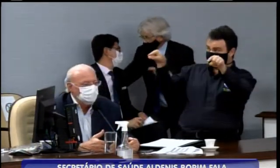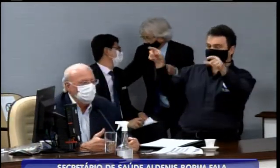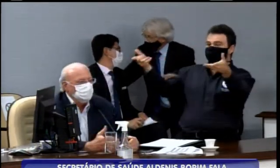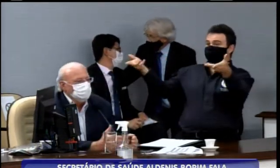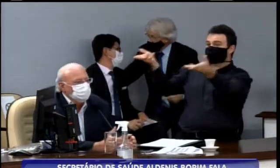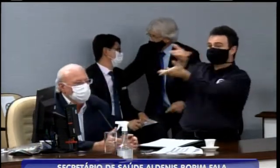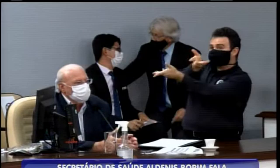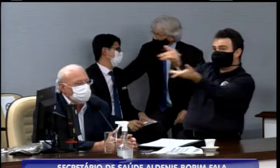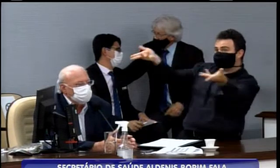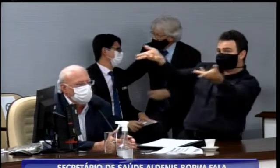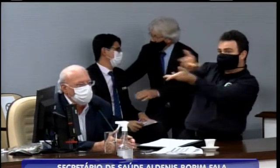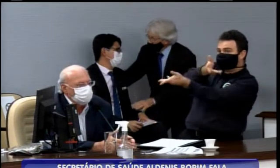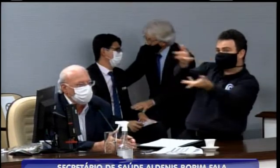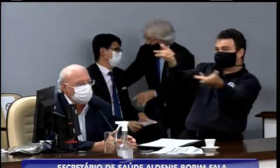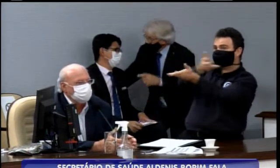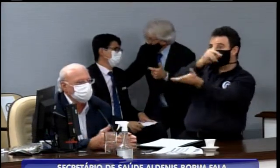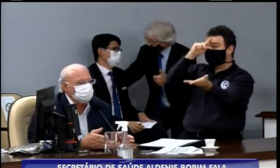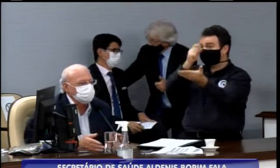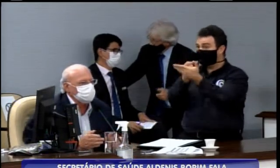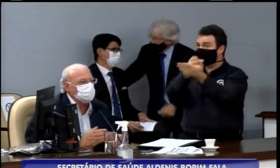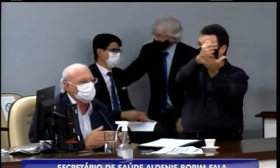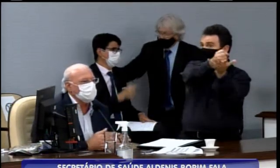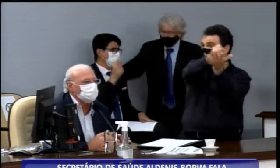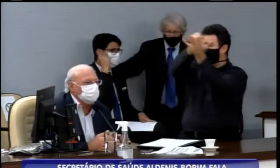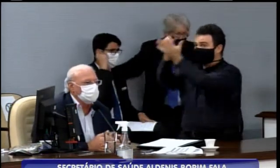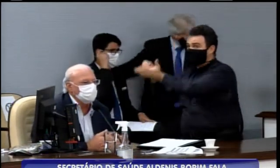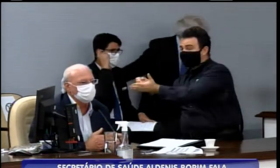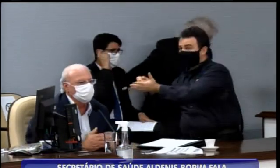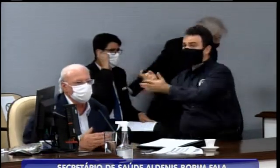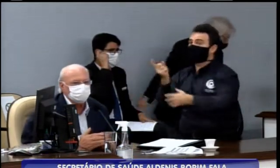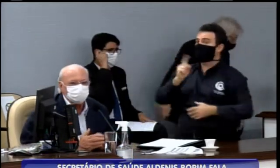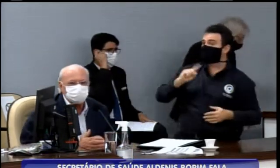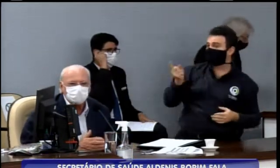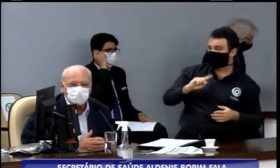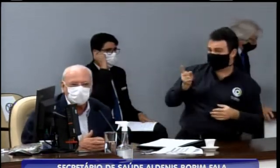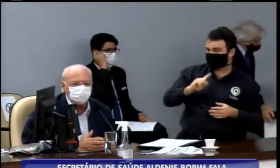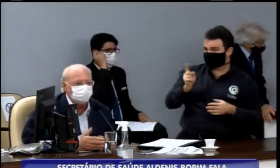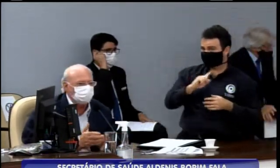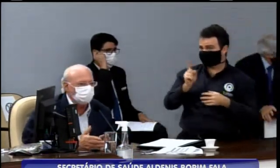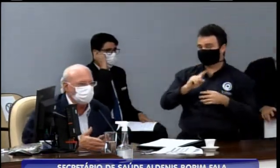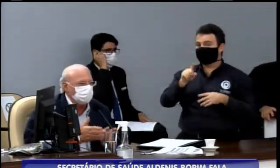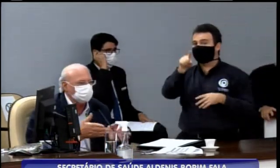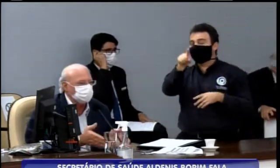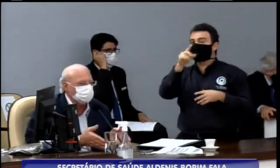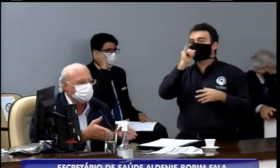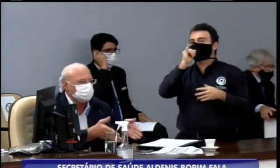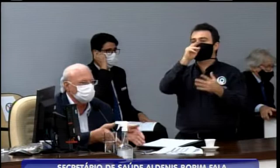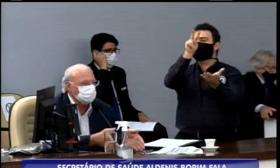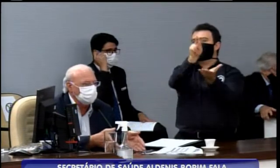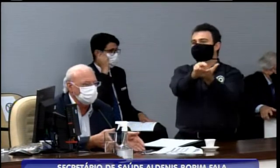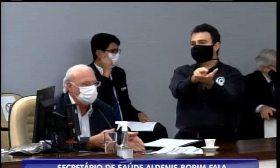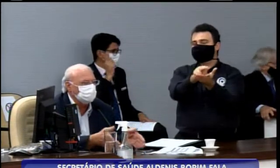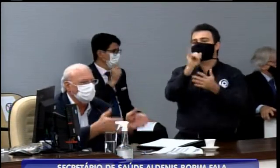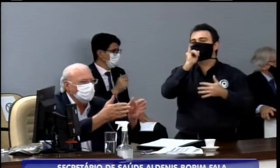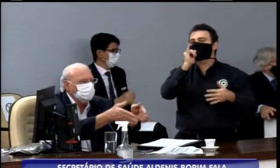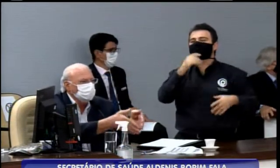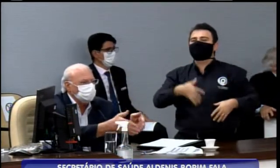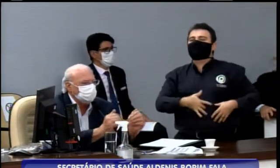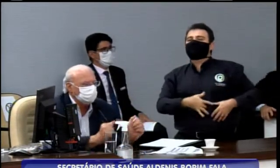paciente. Então, a transferência do paciente que complica ou do paciente grave, vamos lá, entrou para fazer uma